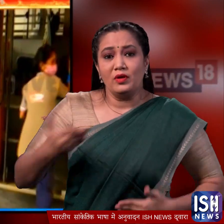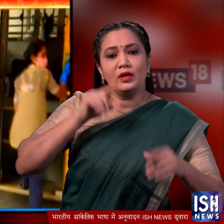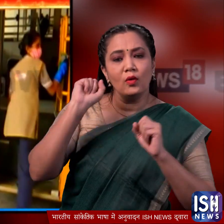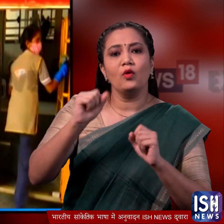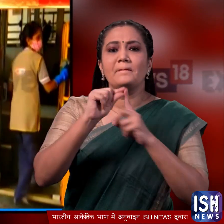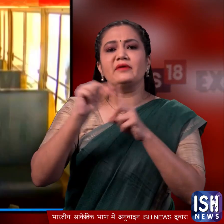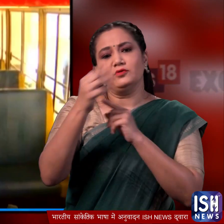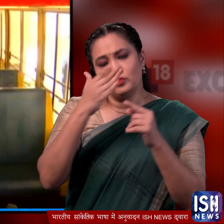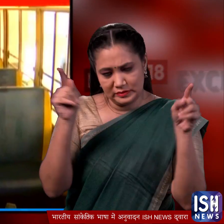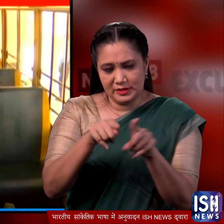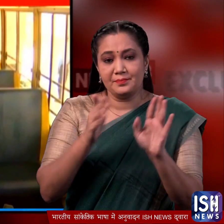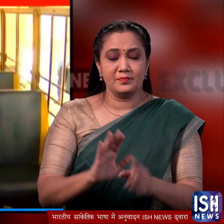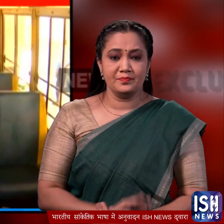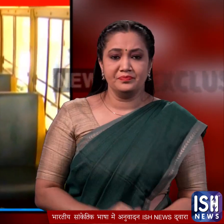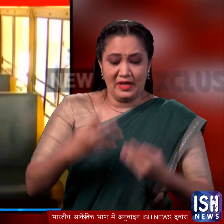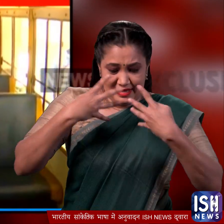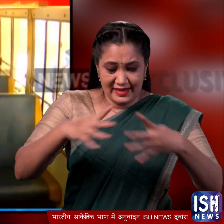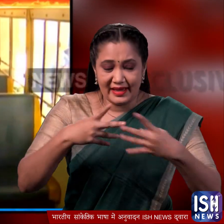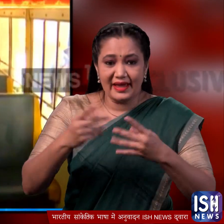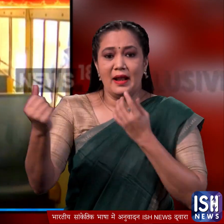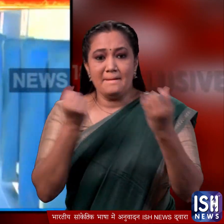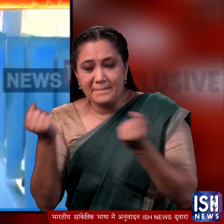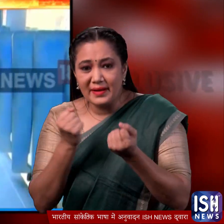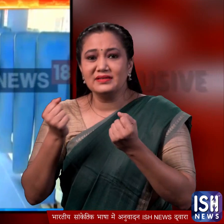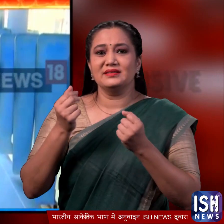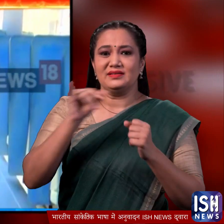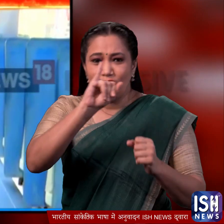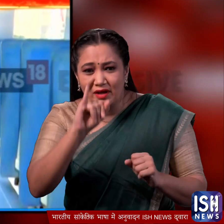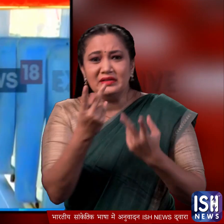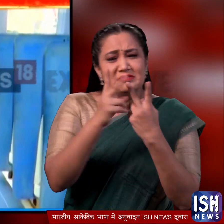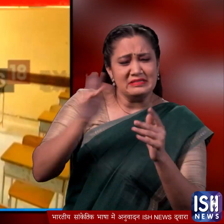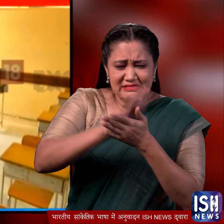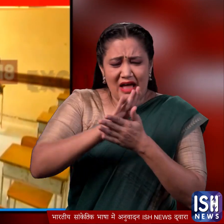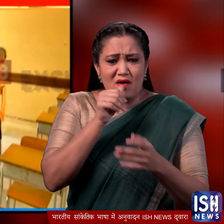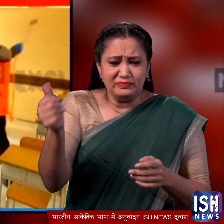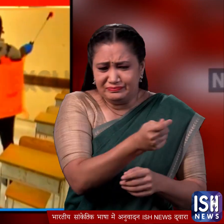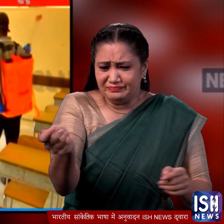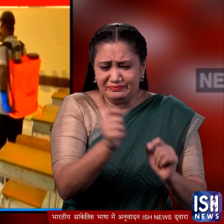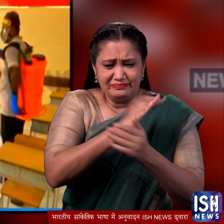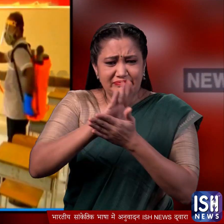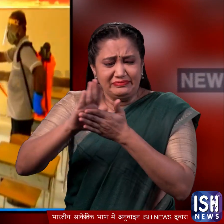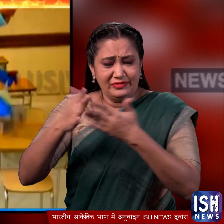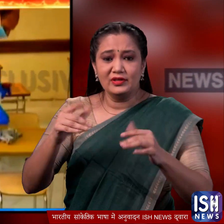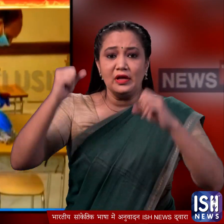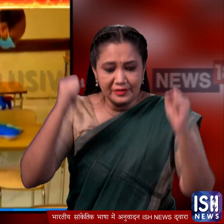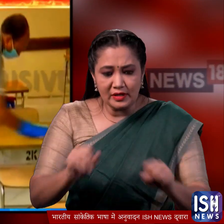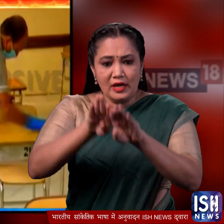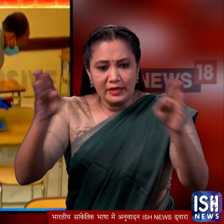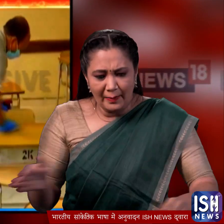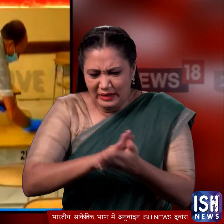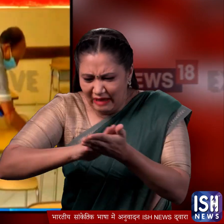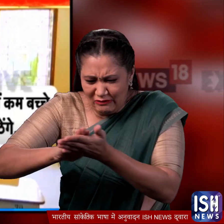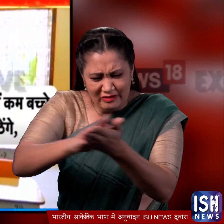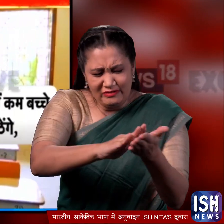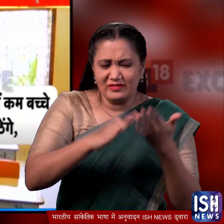निजी स्कूल से भी सामने आई, जहां स्कूल के मेन गेट और बसों से लेकर टॉयलेट तक को सैनिटाइज किया गया। क्लासरूम में मौजूद कुर्सियों और मेजों की भी साफ